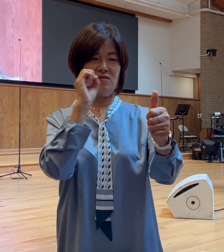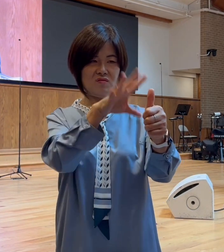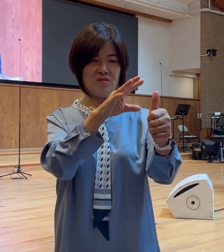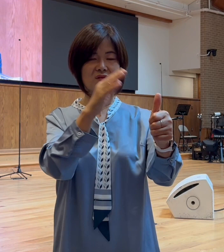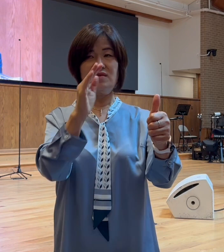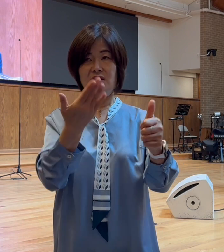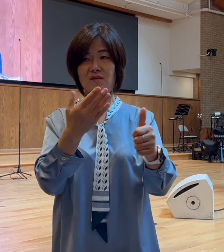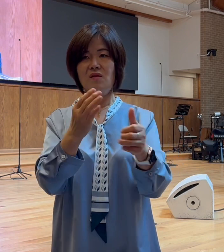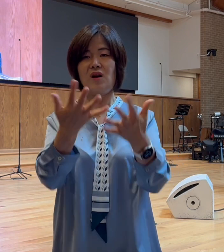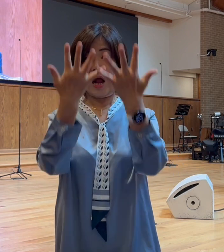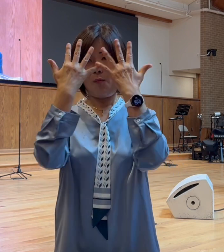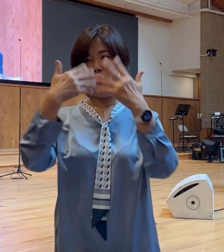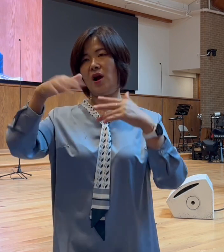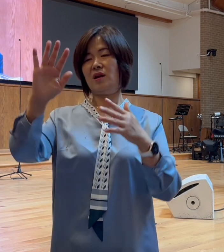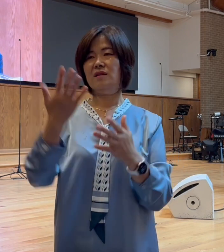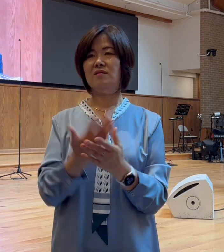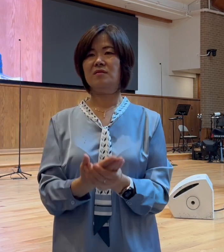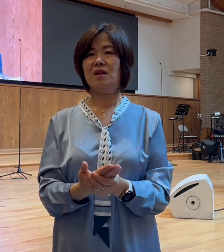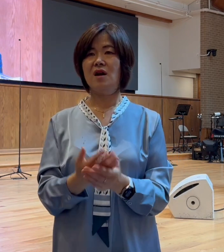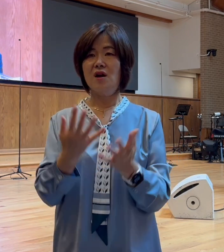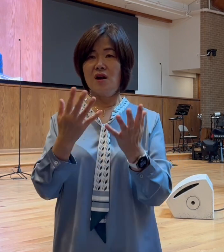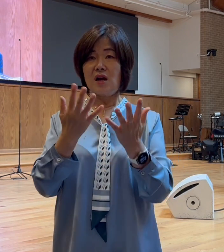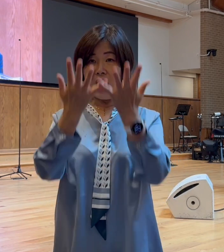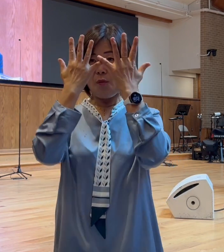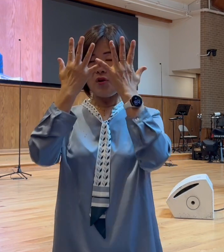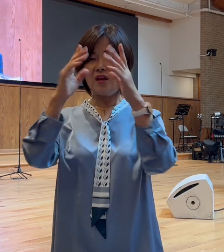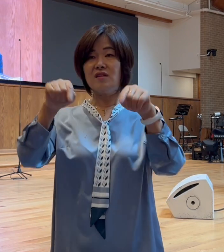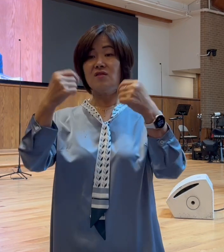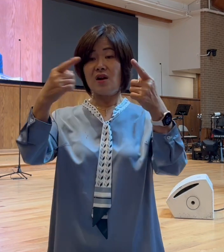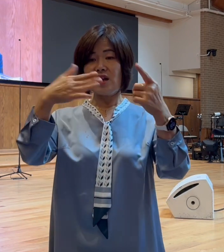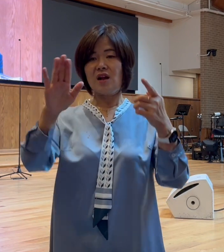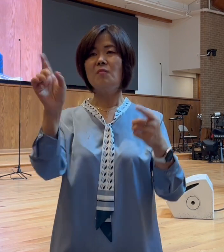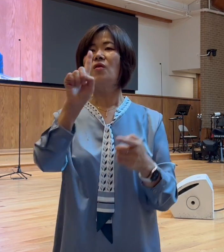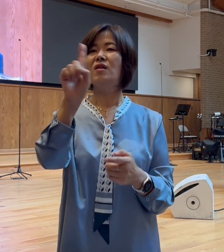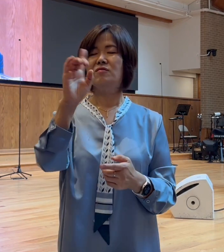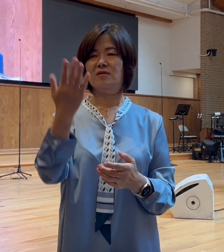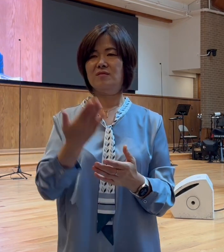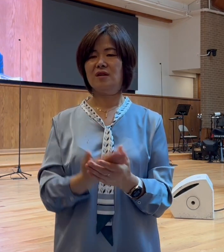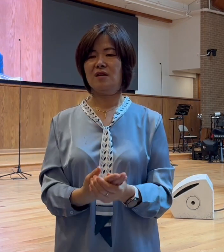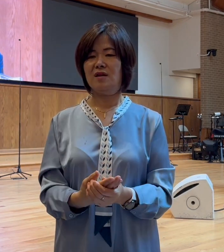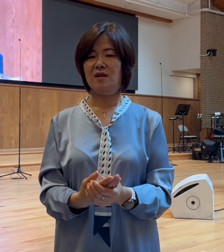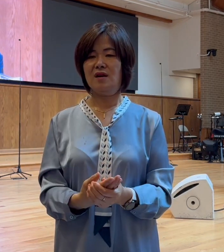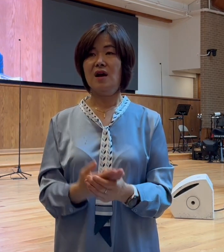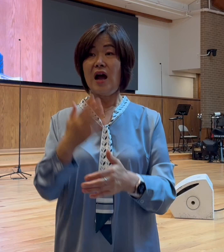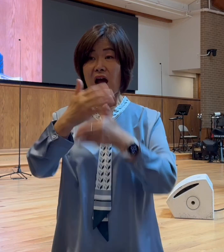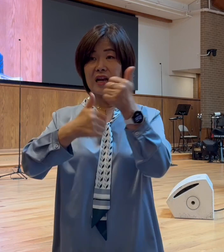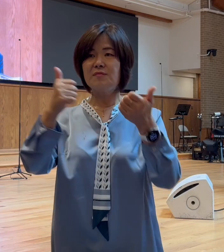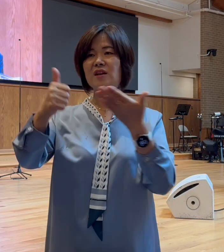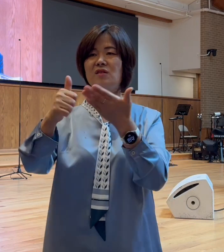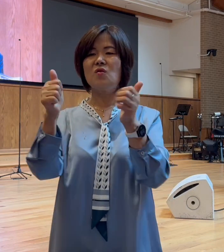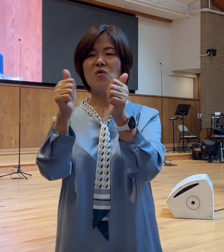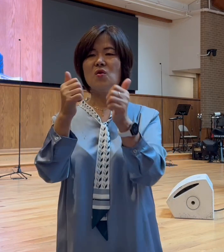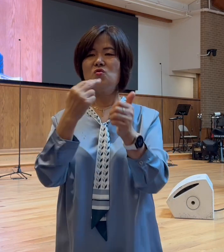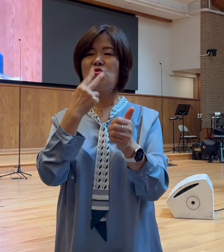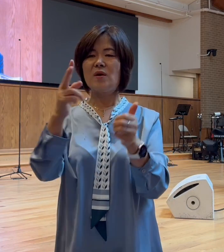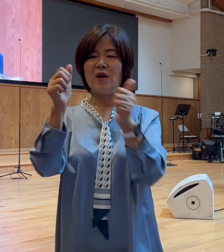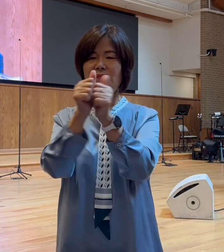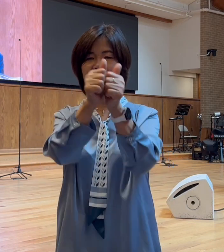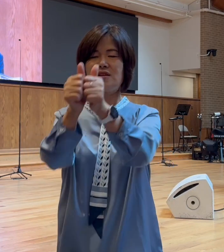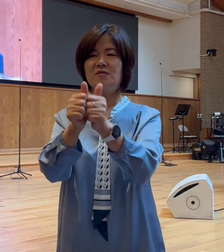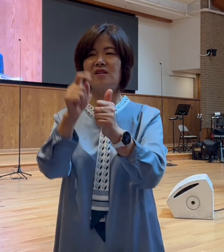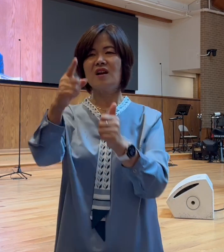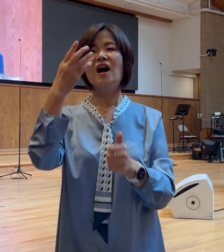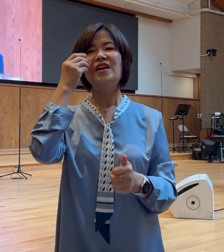감옥에 들어갑니다. 요셉이 감옥에 들어가니까 뭐라고 되어 있냐면요, 하나님께서 요셉과 함께 하심으로